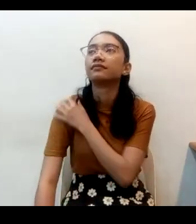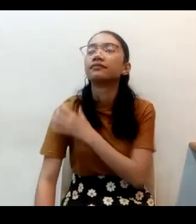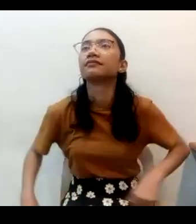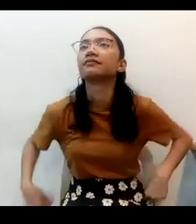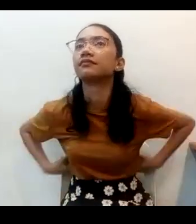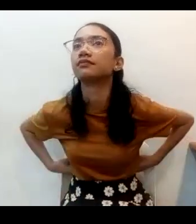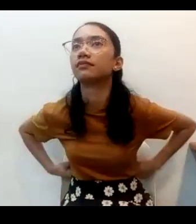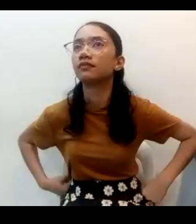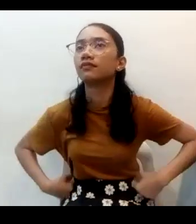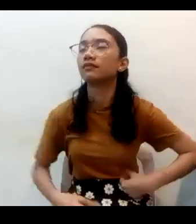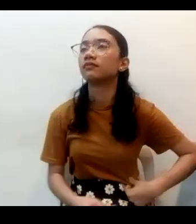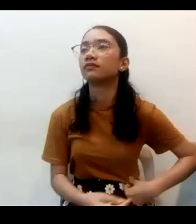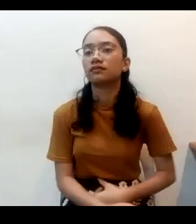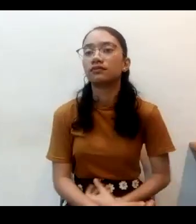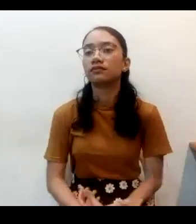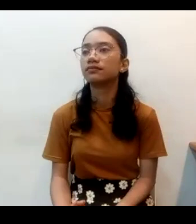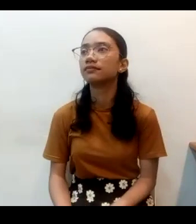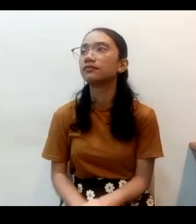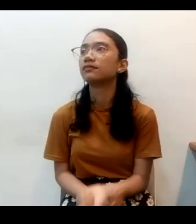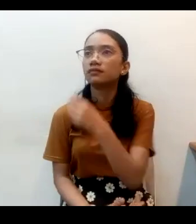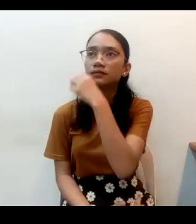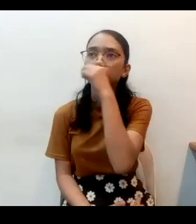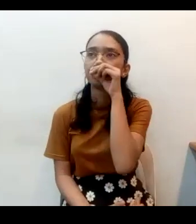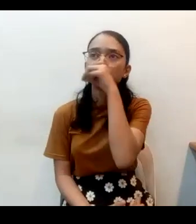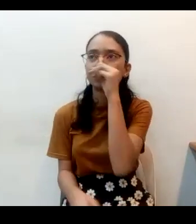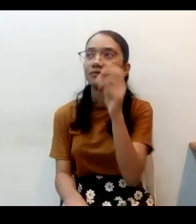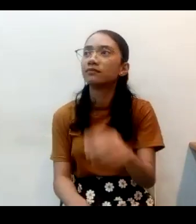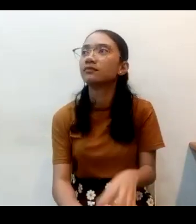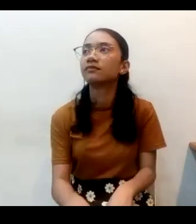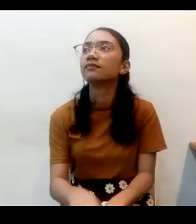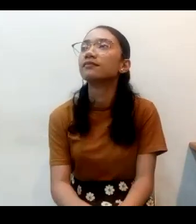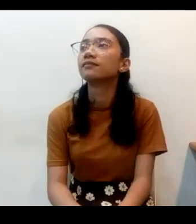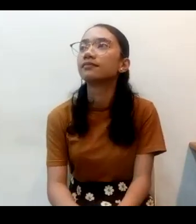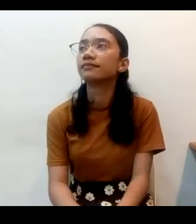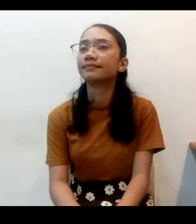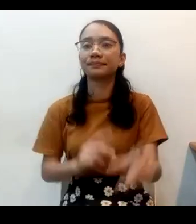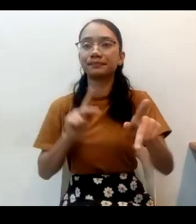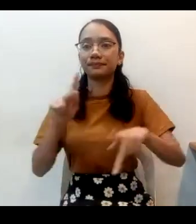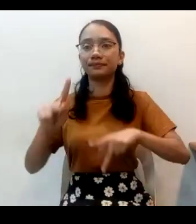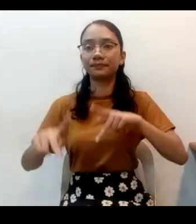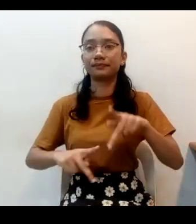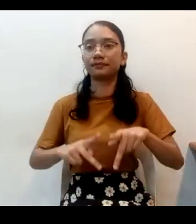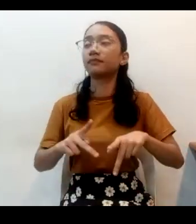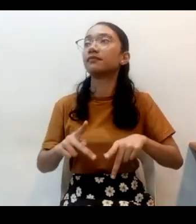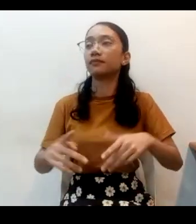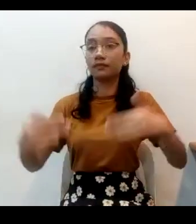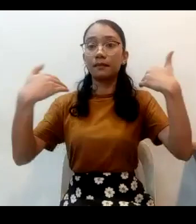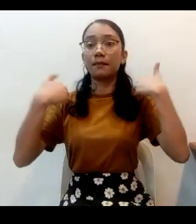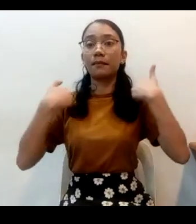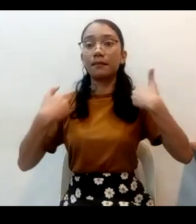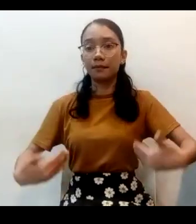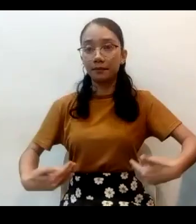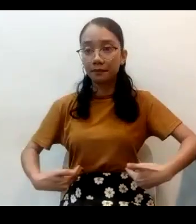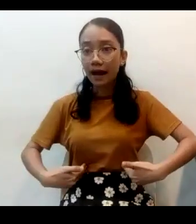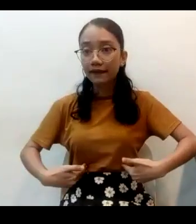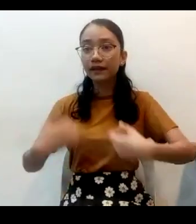ng hininga ng buhay at ang tao ay naging buhay na kaluluwa. So the man, the body was made of